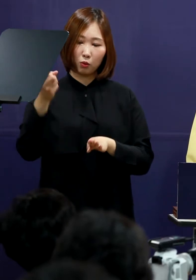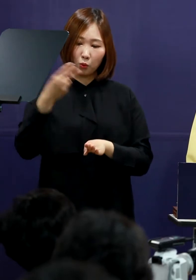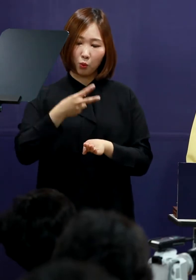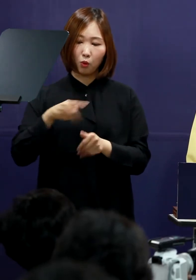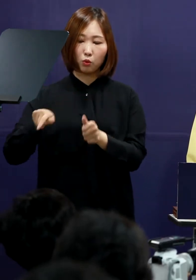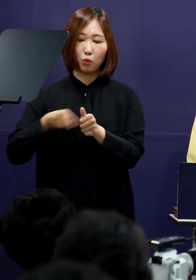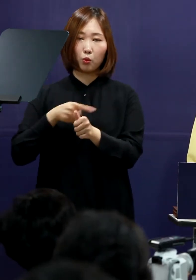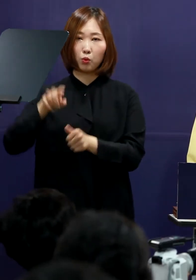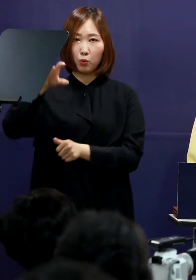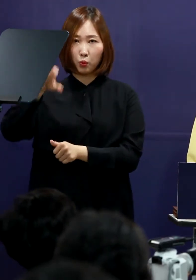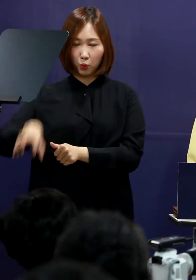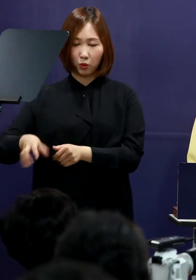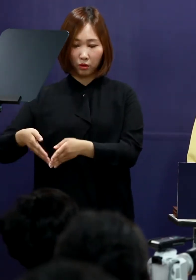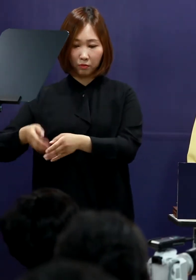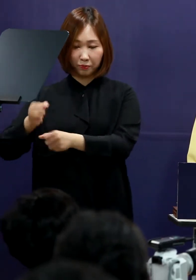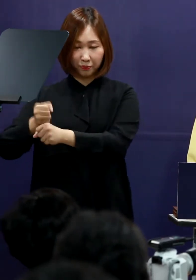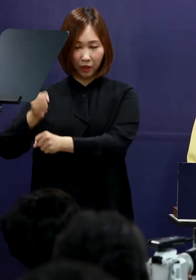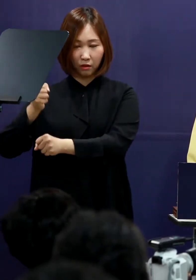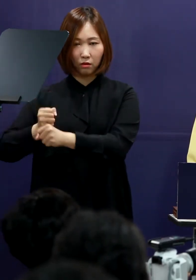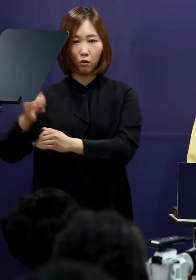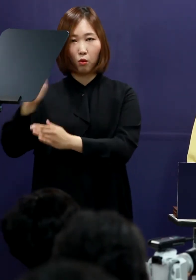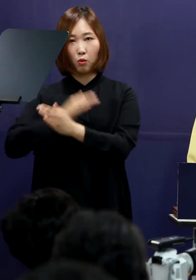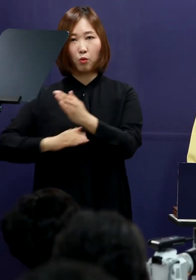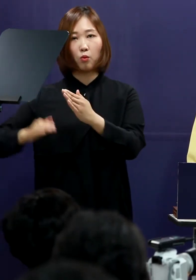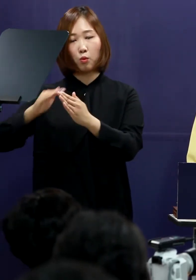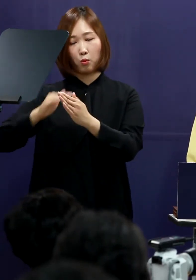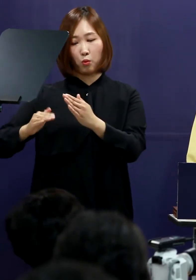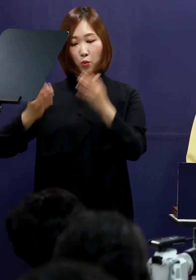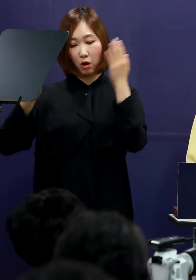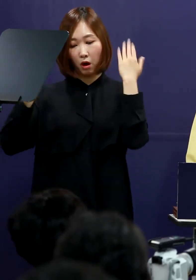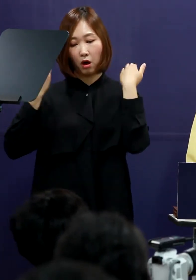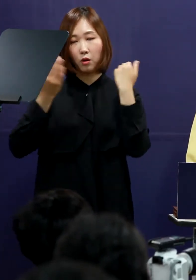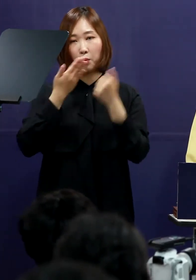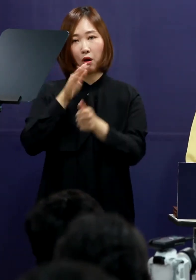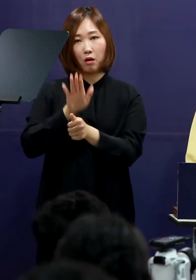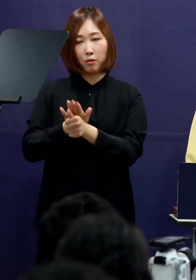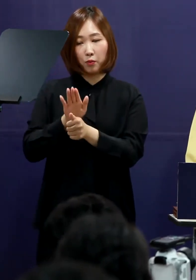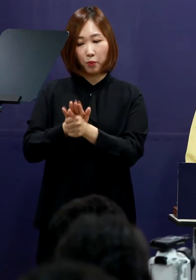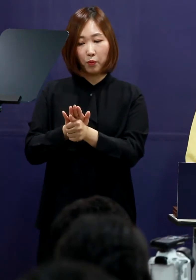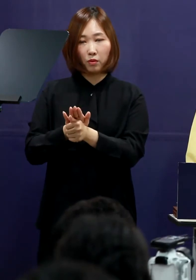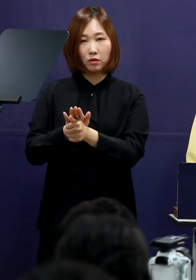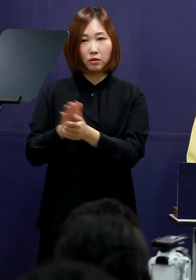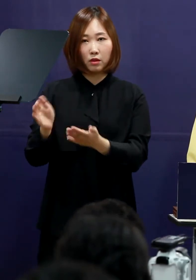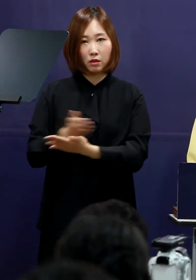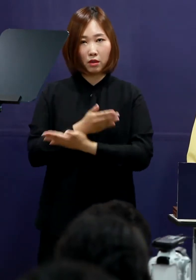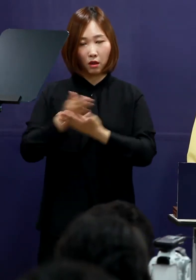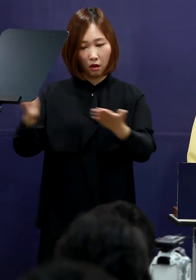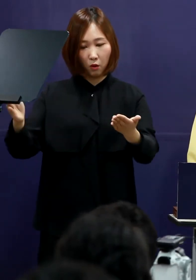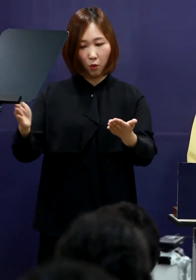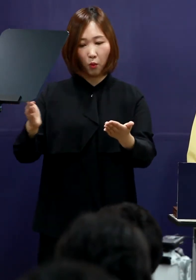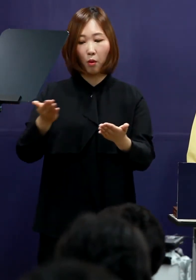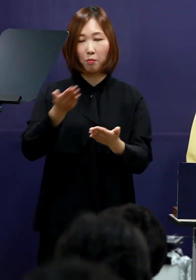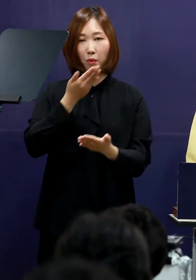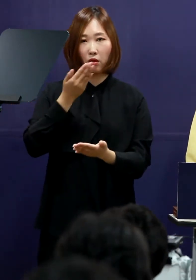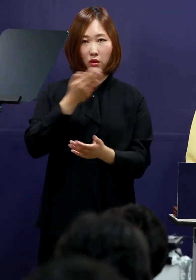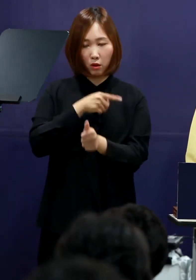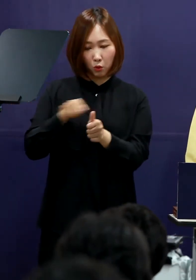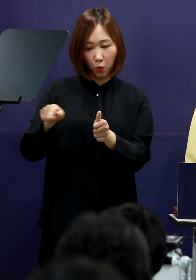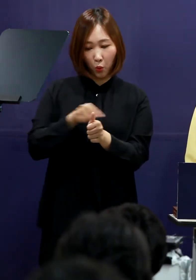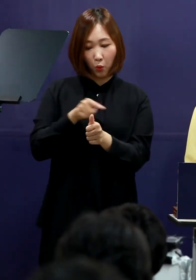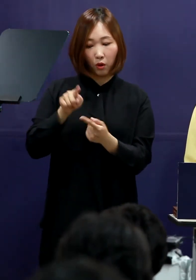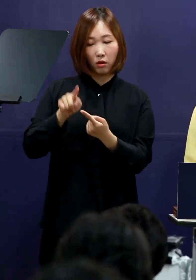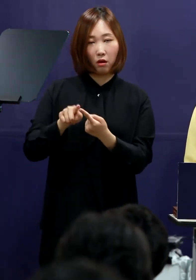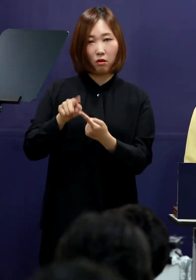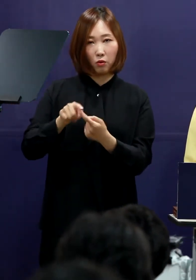교육장을 배치해서 공공급식 식재료를 안정적으로 공급하는 한편 먹거리 교육장으로도 활용할